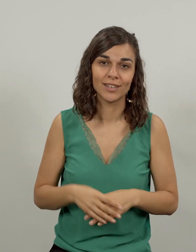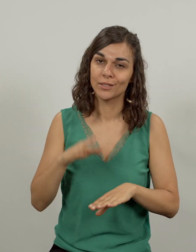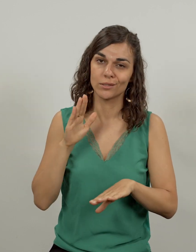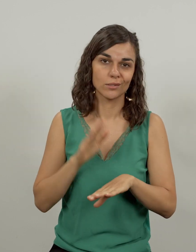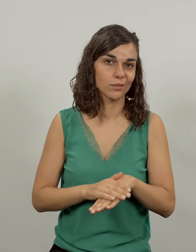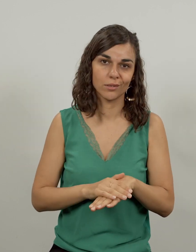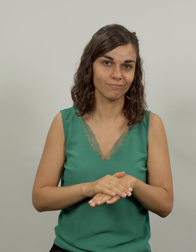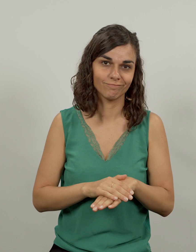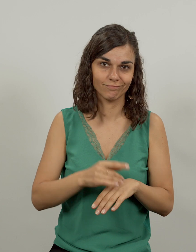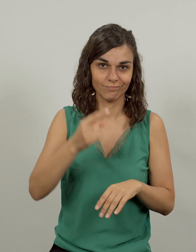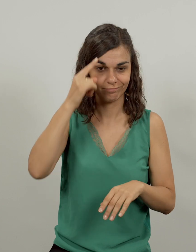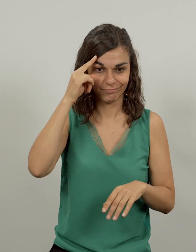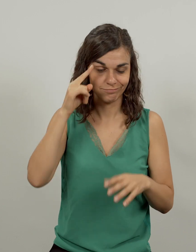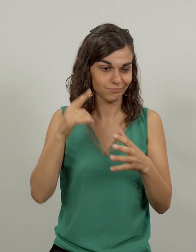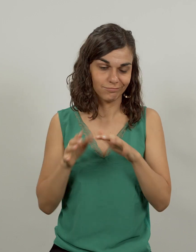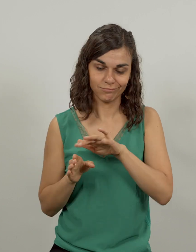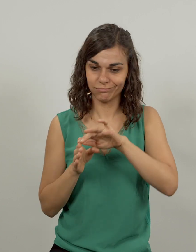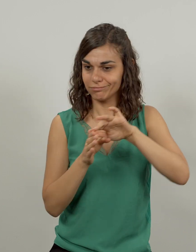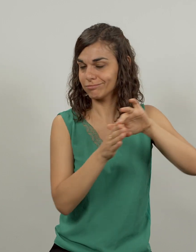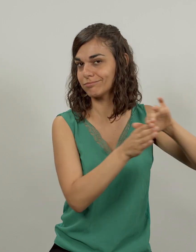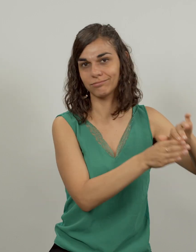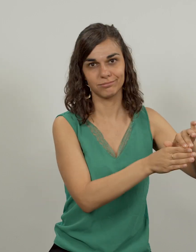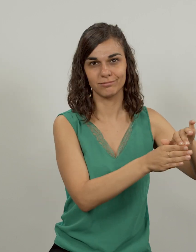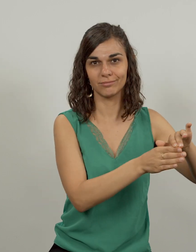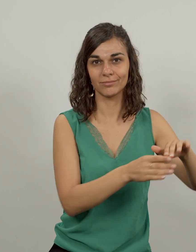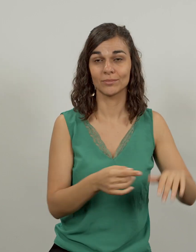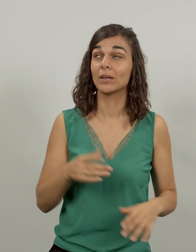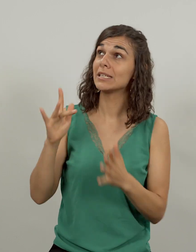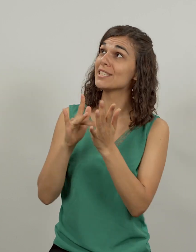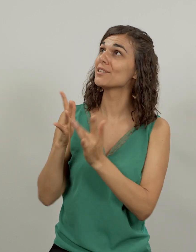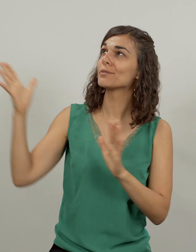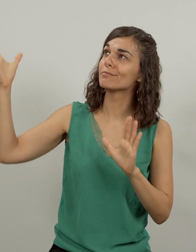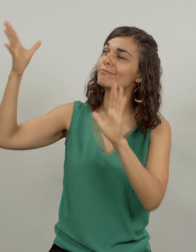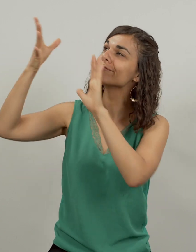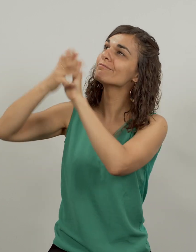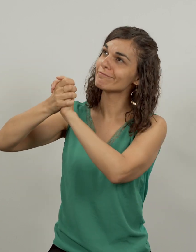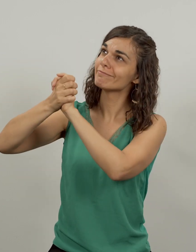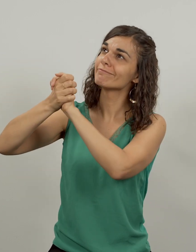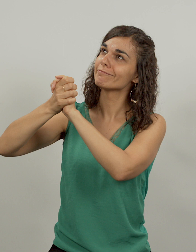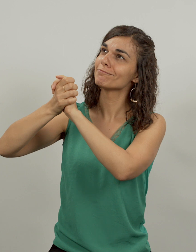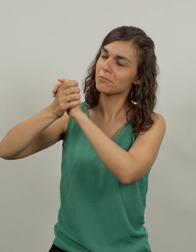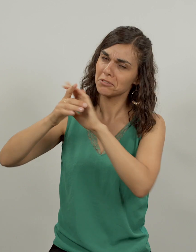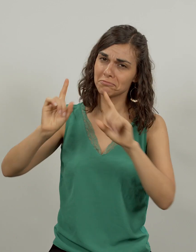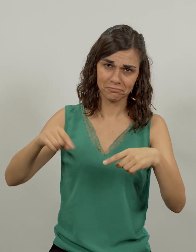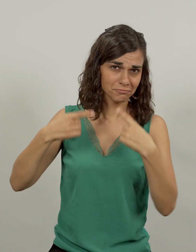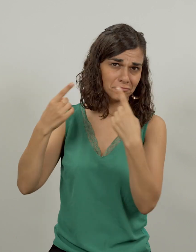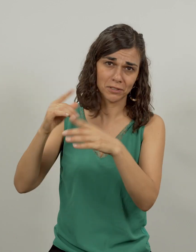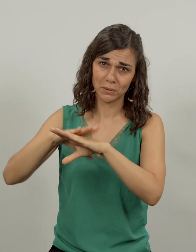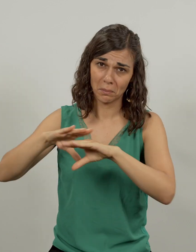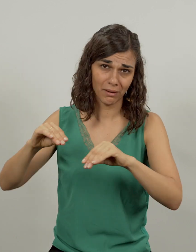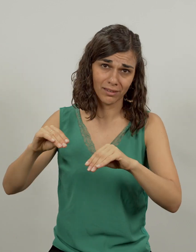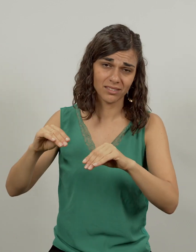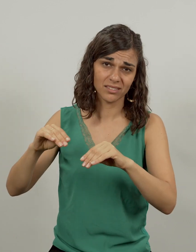des pourquoi et des pourquoi. Mais j'ai laissé mes pourquoi derrière moi. J'ai pris la main